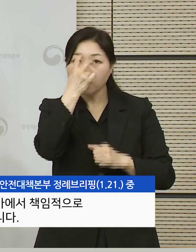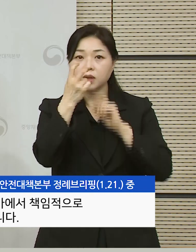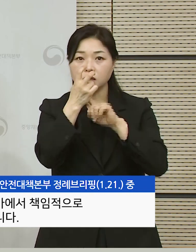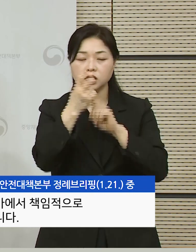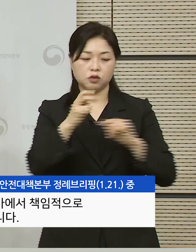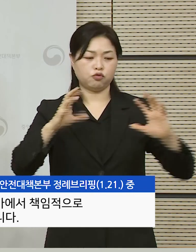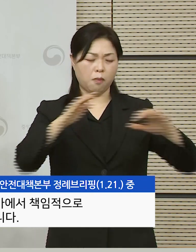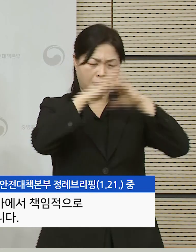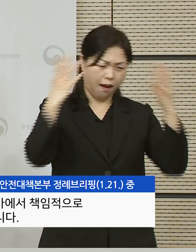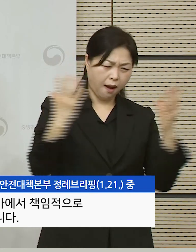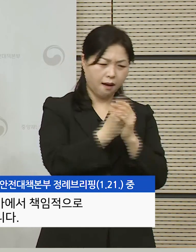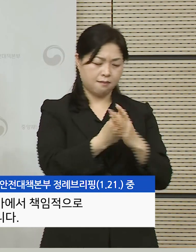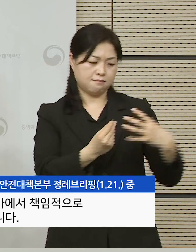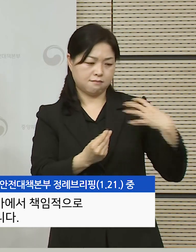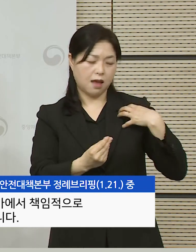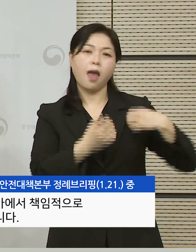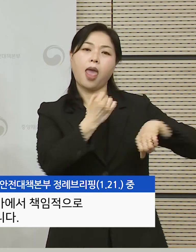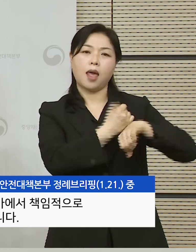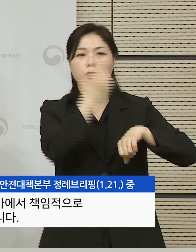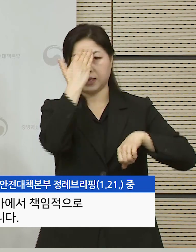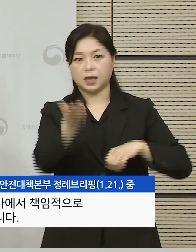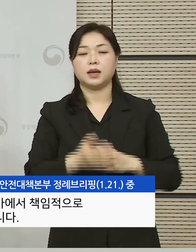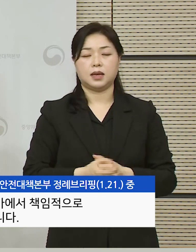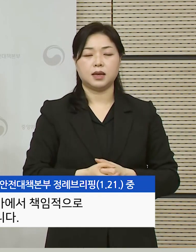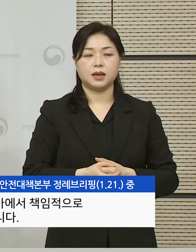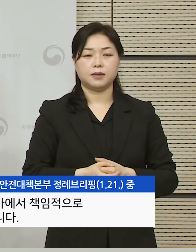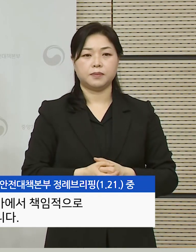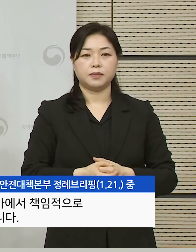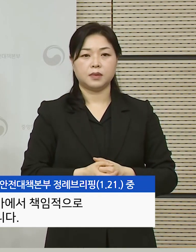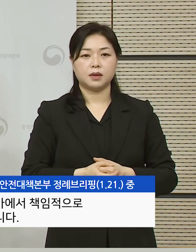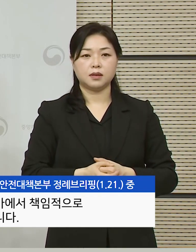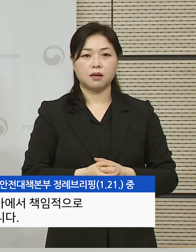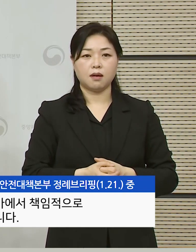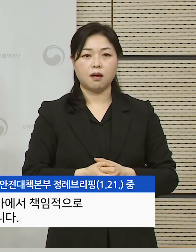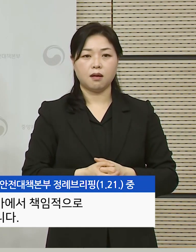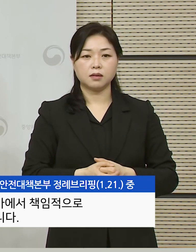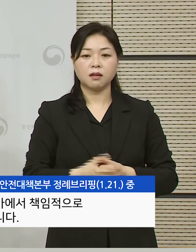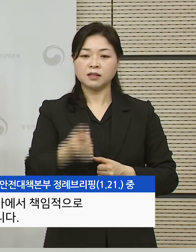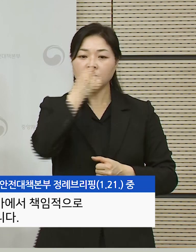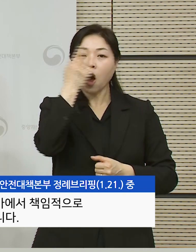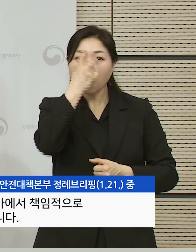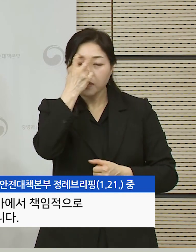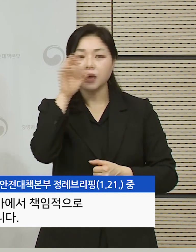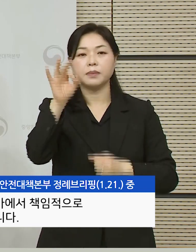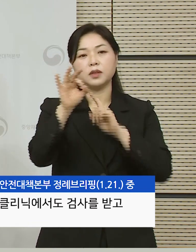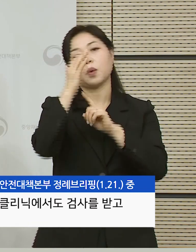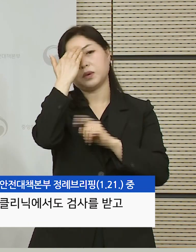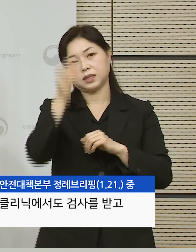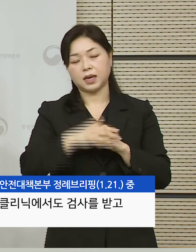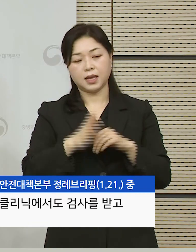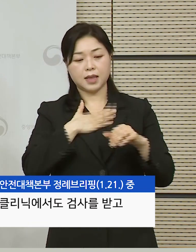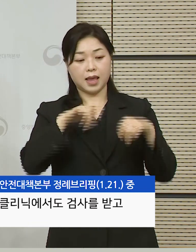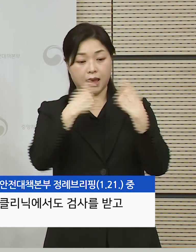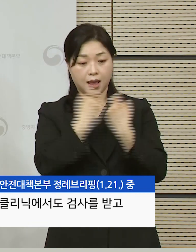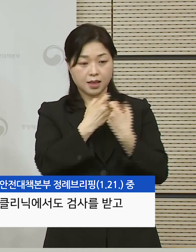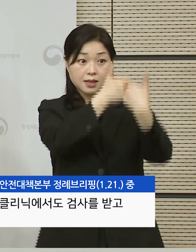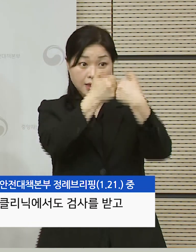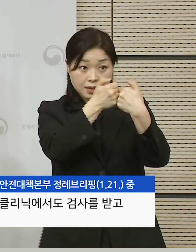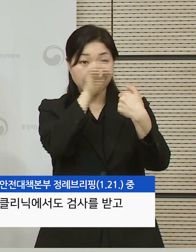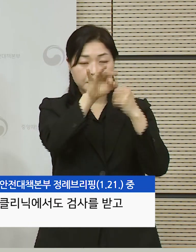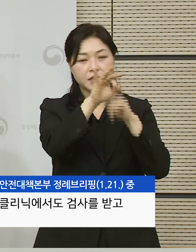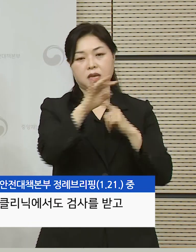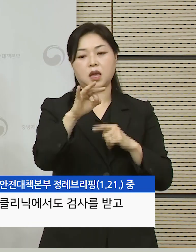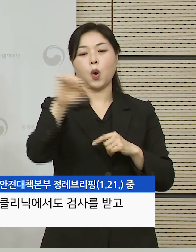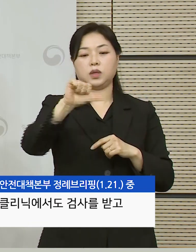대한 비용은 모두 다 국가에서 책임적으로 부담을 해왔습니다. 이 검사 비용은 무료가 되겠습니다. 결론적으로는 5,000원만